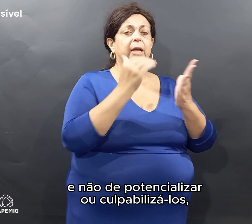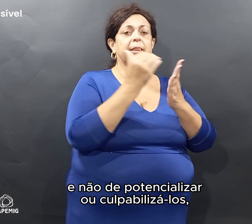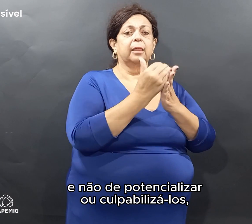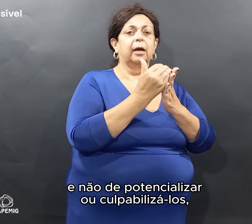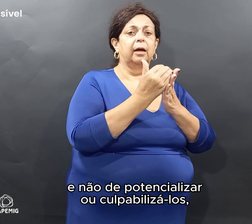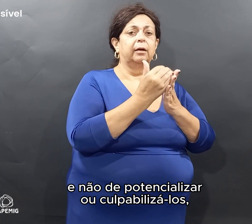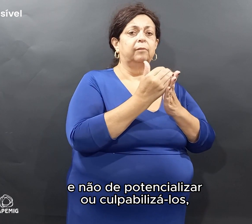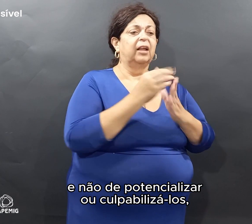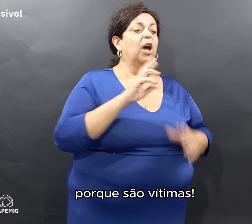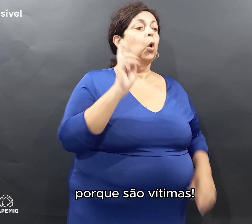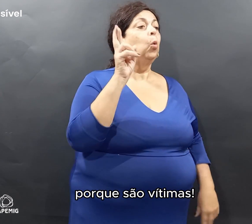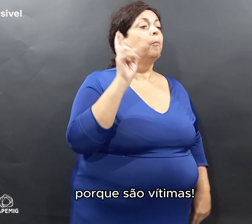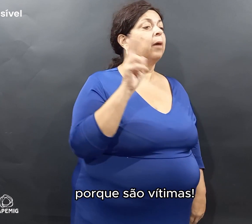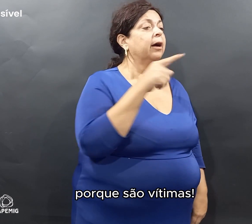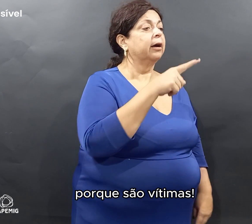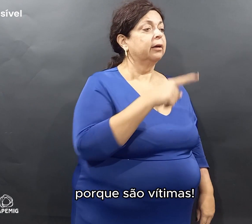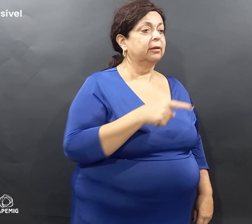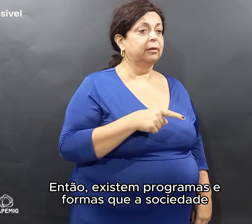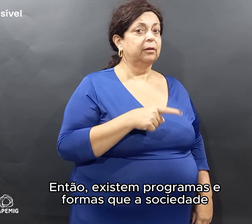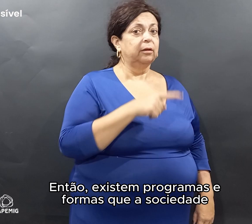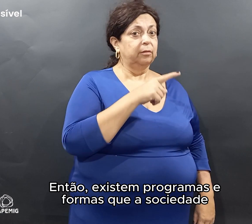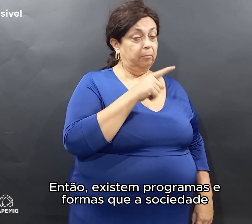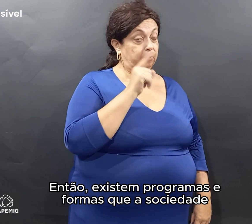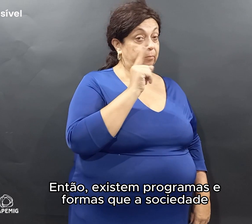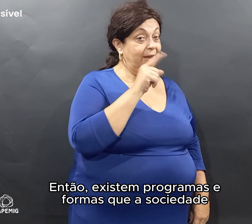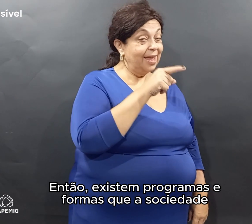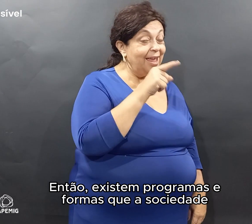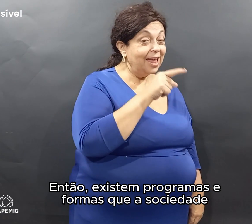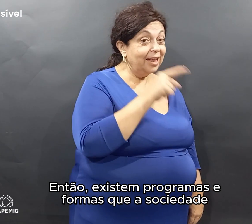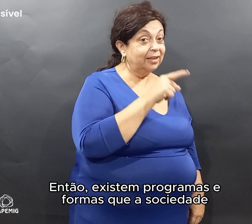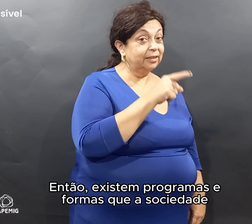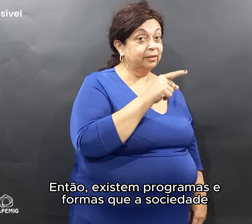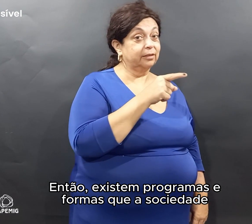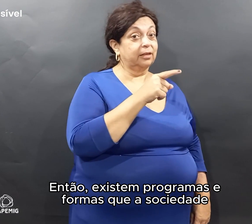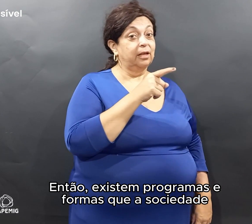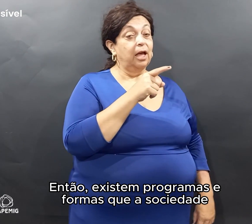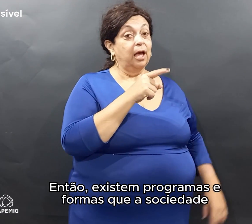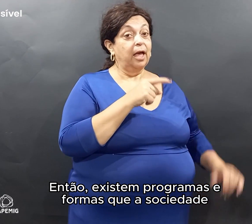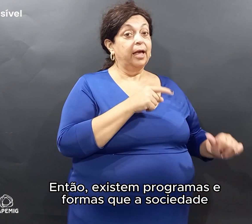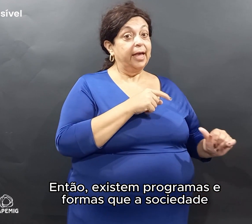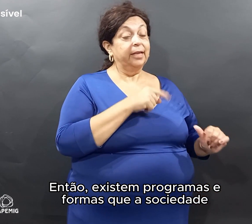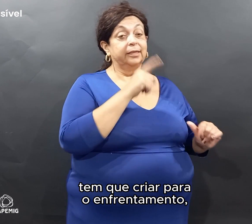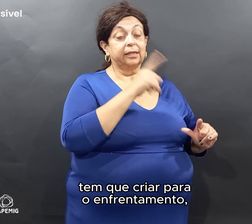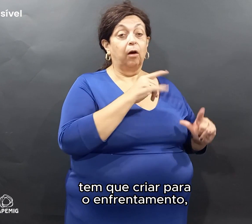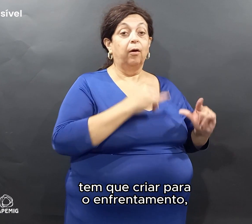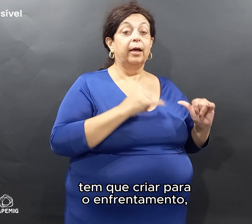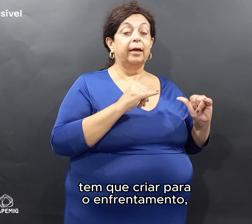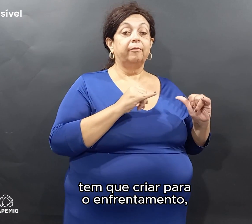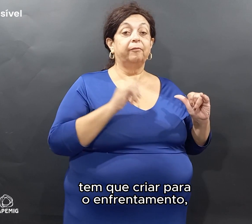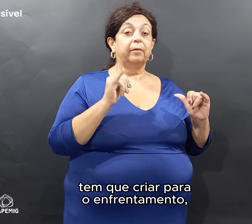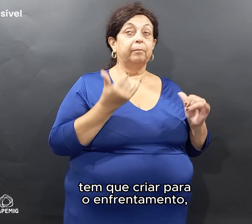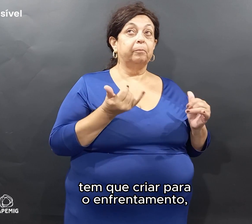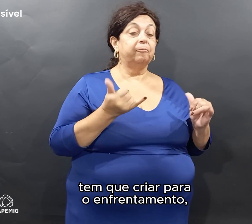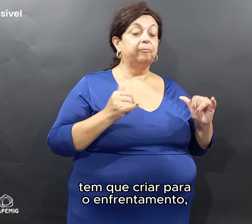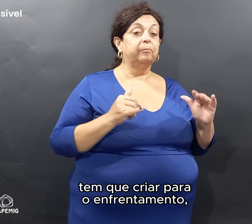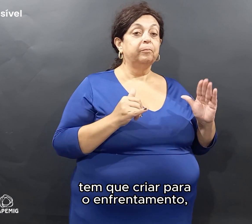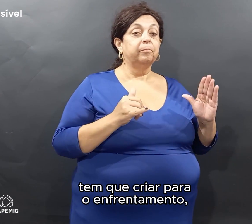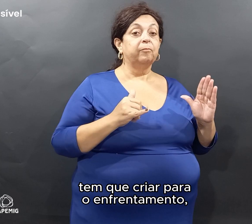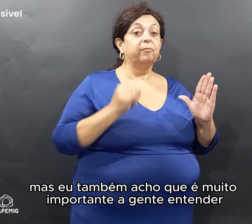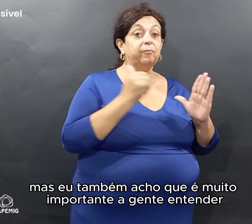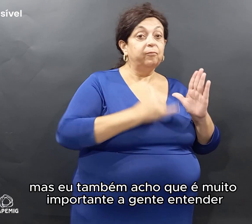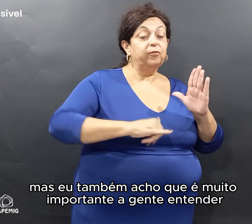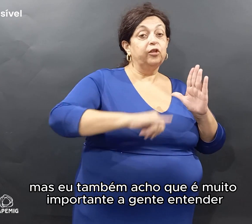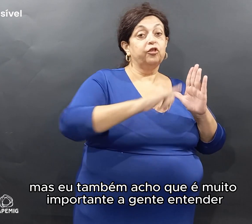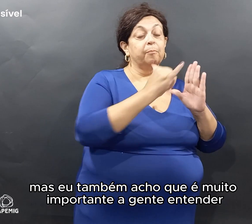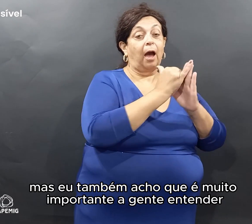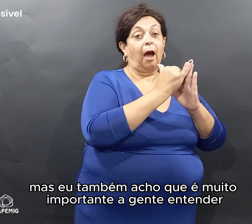ou culpabilizá-los porque são vítimas. Então, existem programas e formas que a sociedade tem que criar para o enfrentamento,